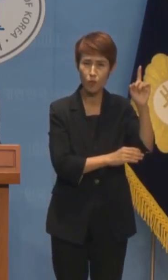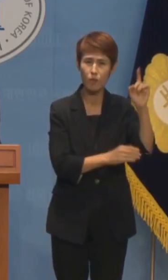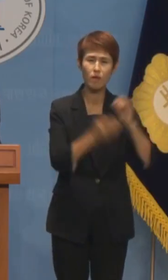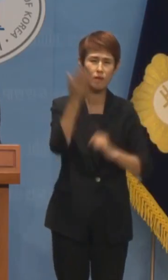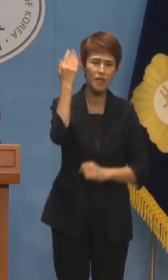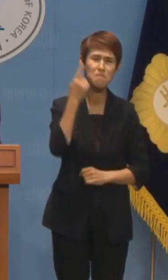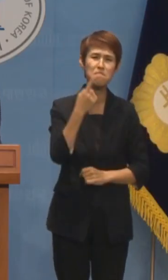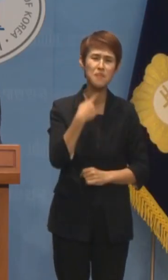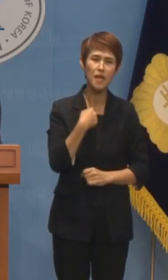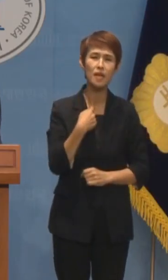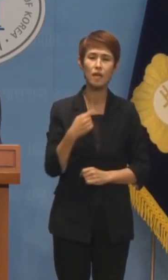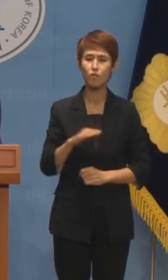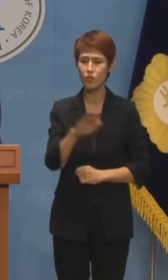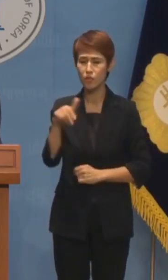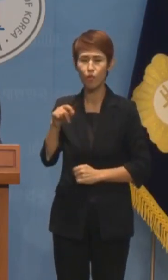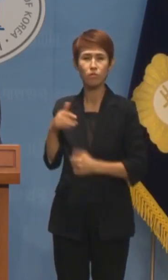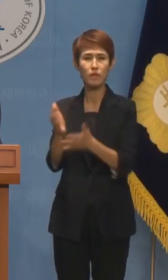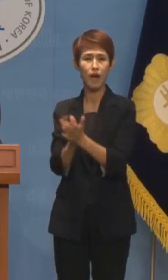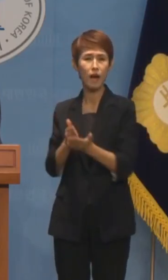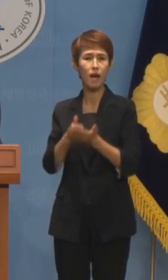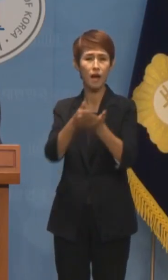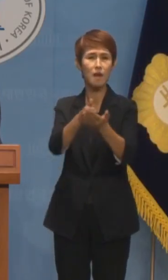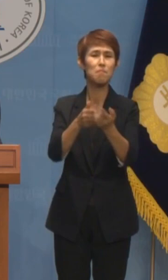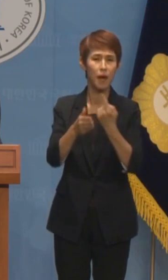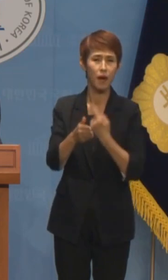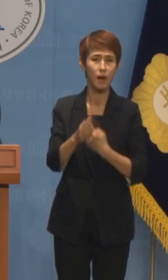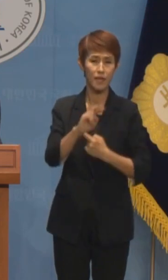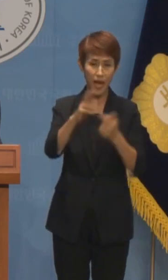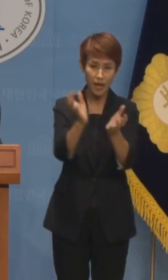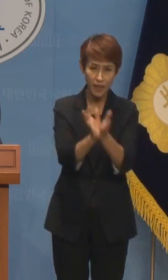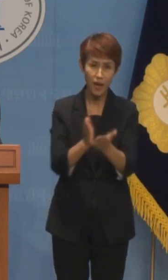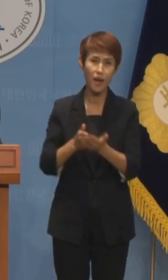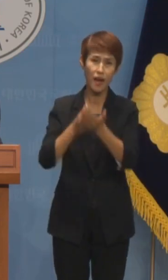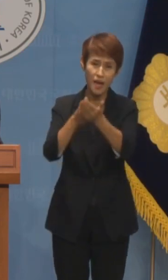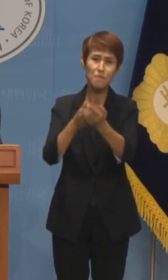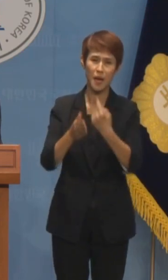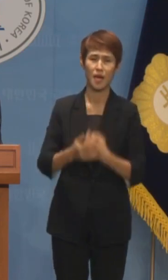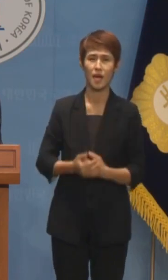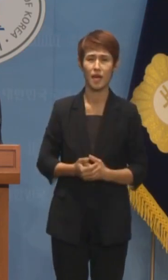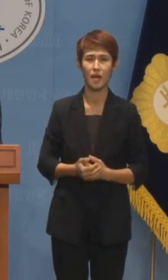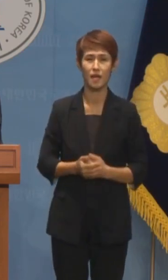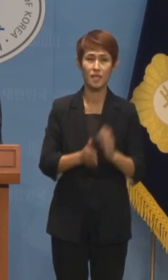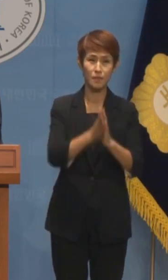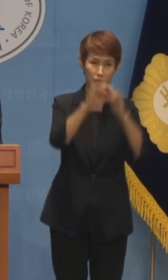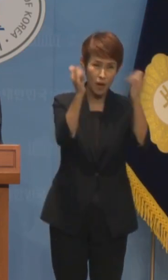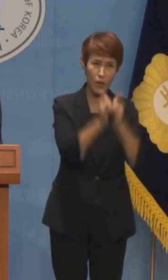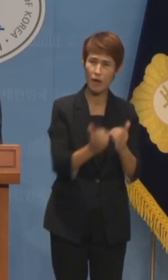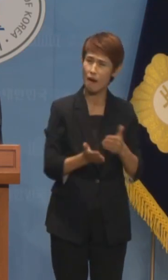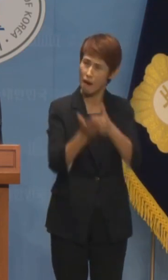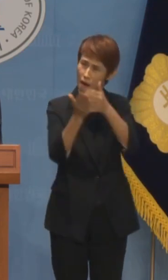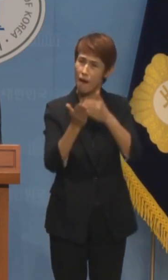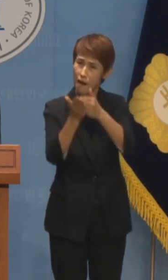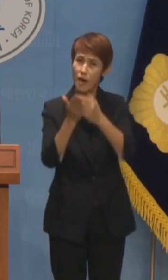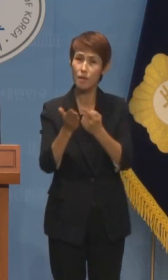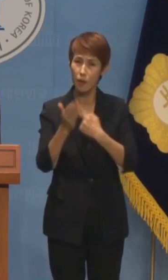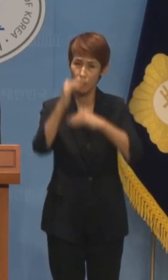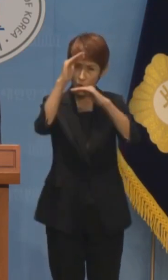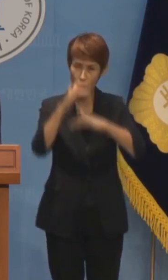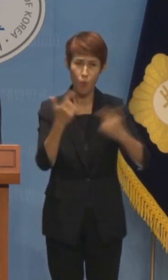아닙니다. 조국혁신당을 포함해 야당들은 물론 시민사회단체가 줄기차게 요구해온